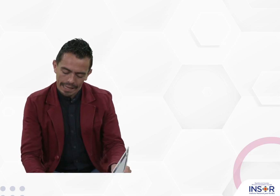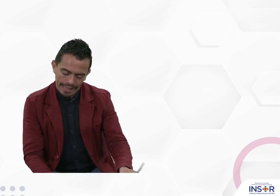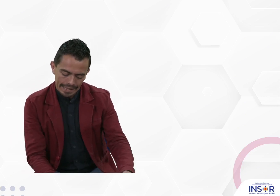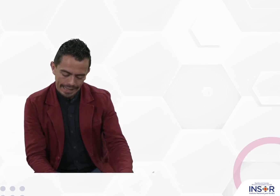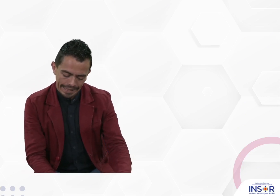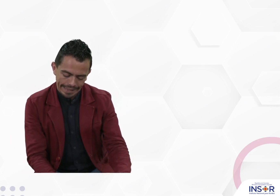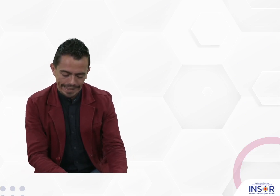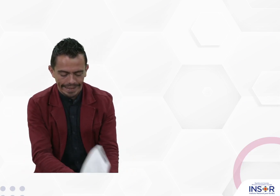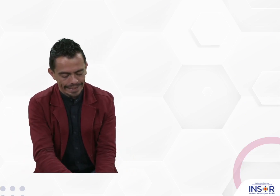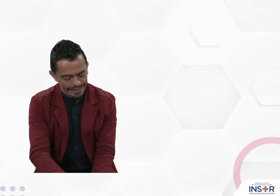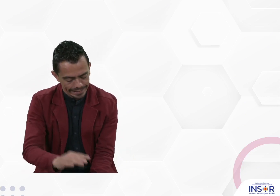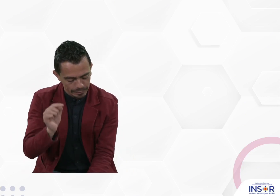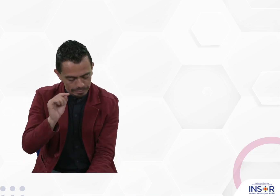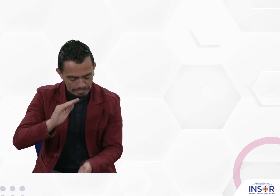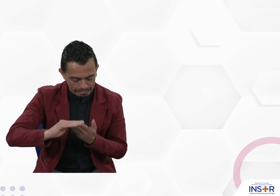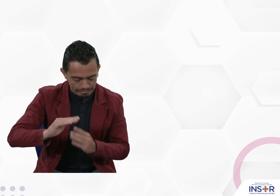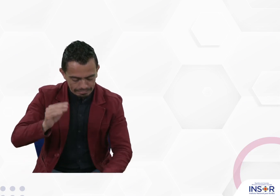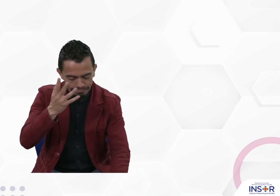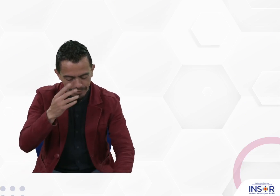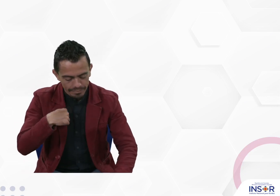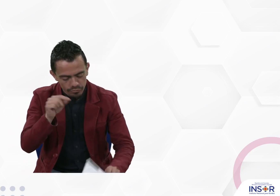desde cada una de las investigaciones.